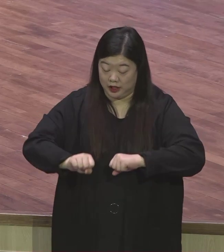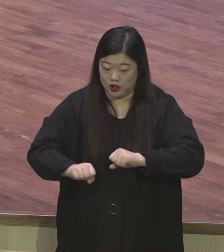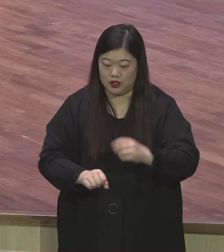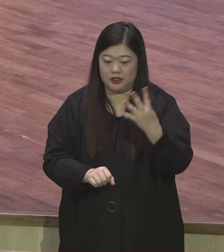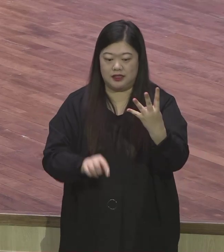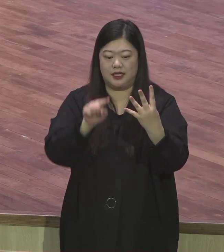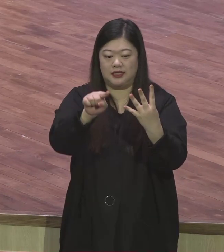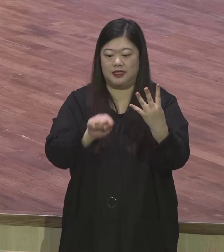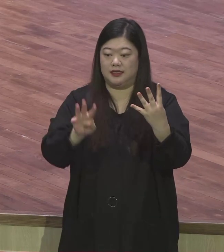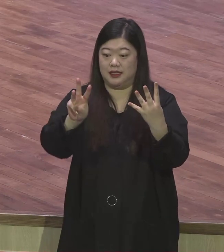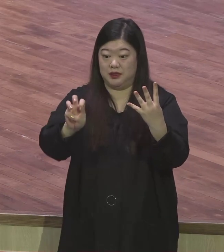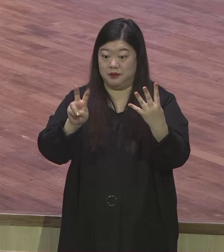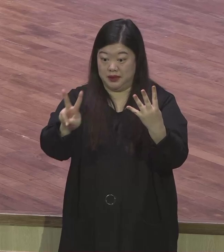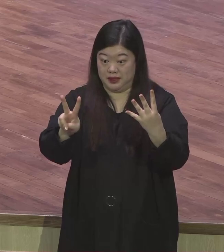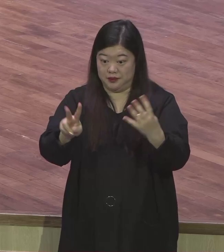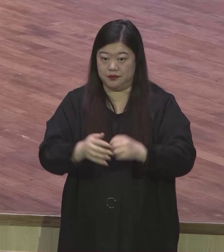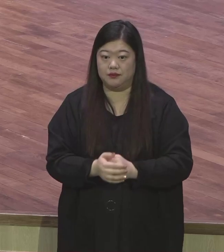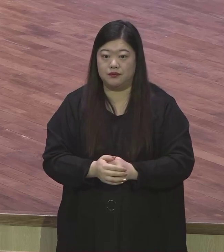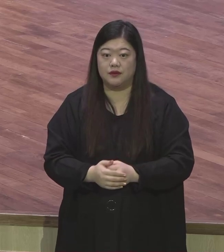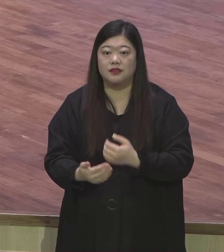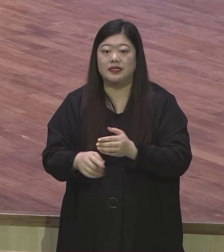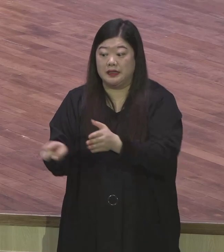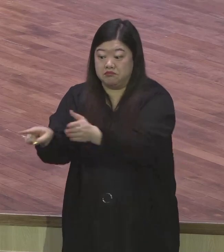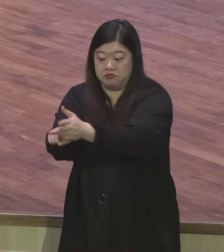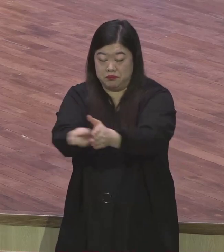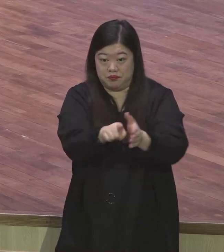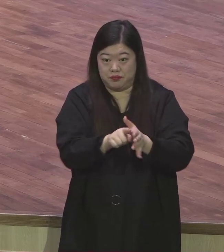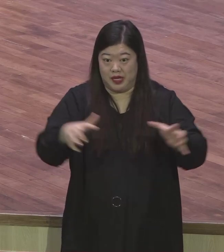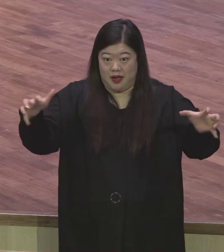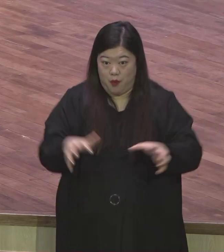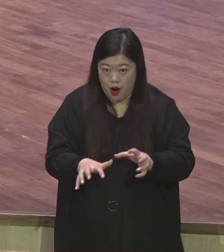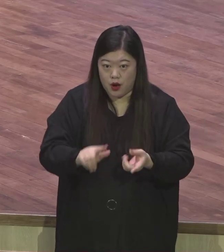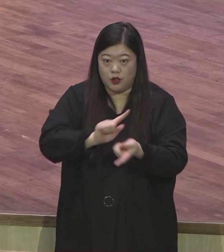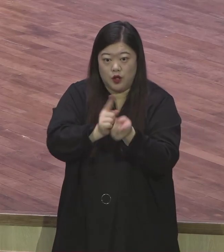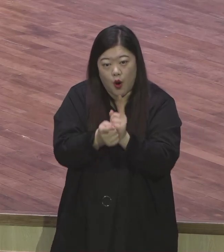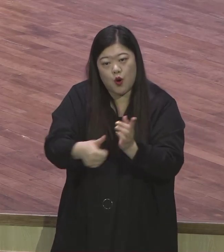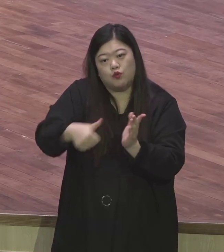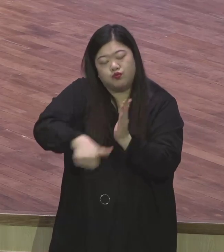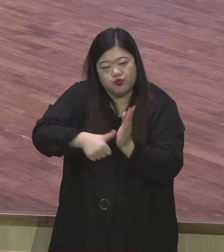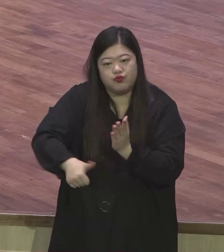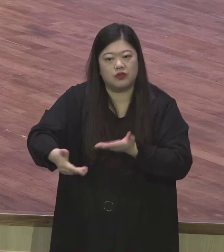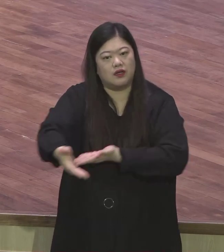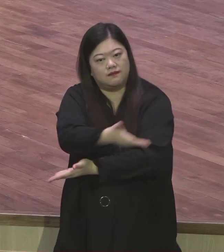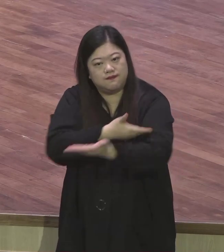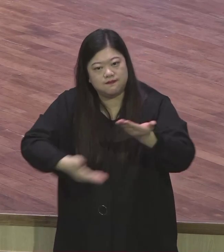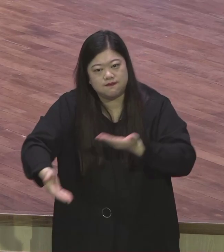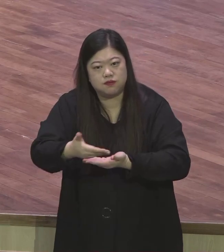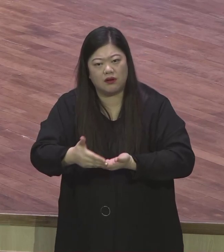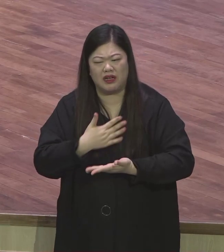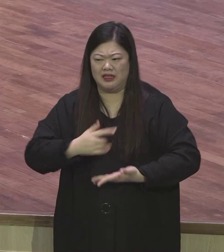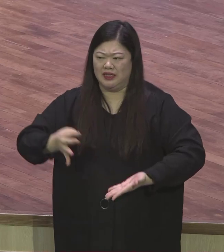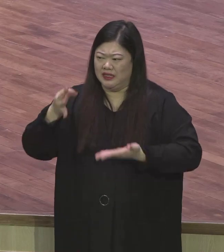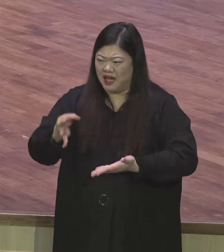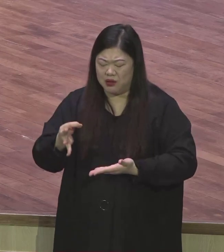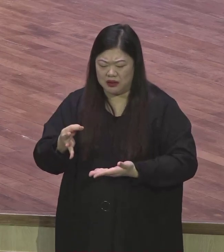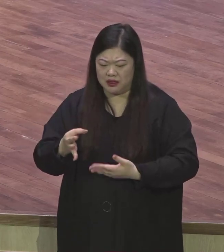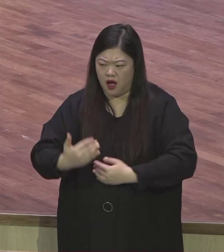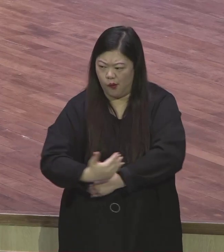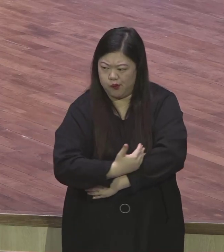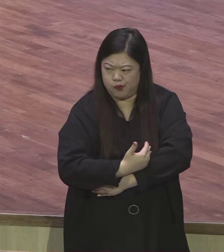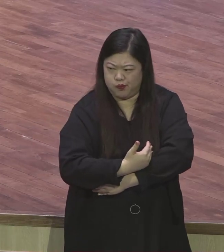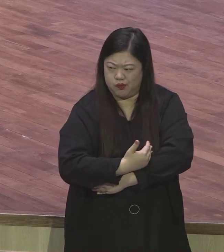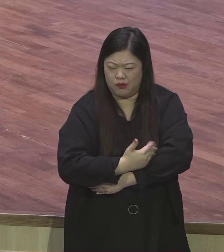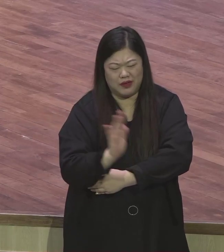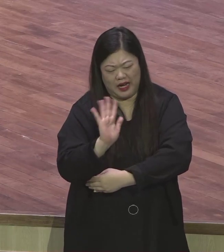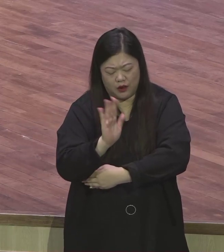보면 믿는 무리가 한마음 한뜻이 되어 모든 물건을 서로 통용하고 자기 재물을 조금이라도 자기 것이라